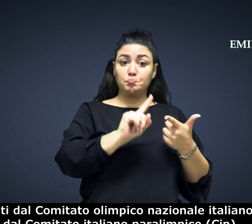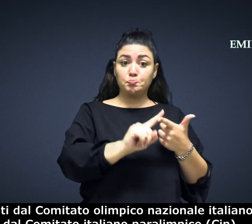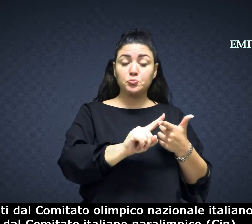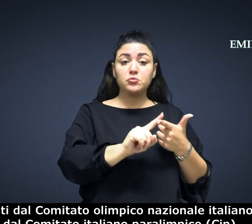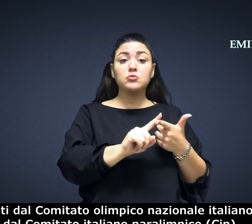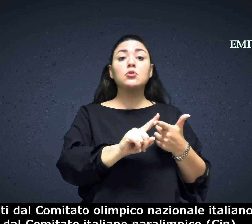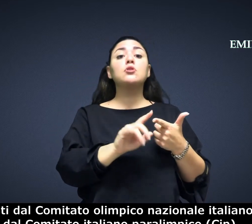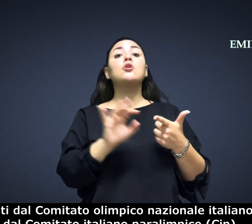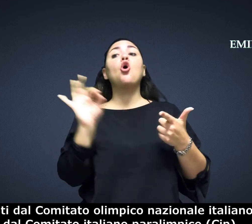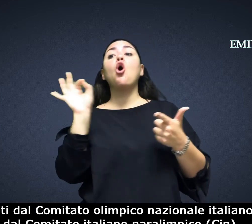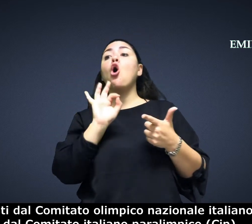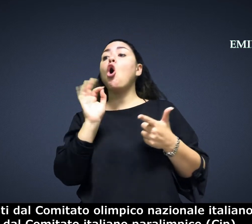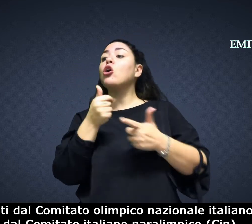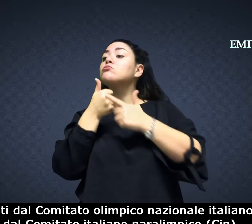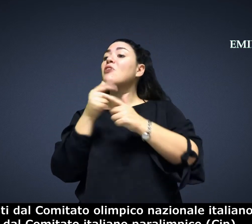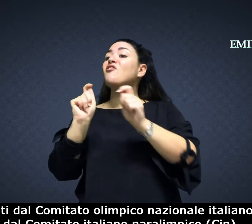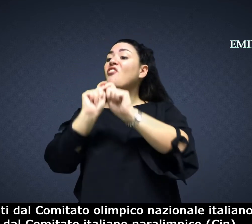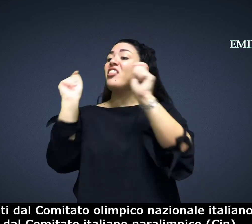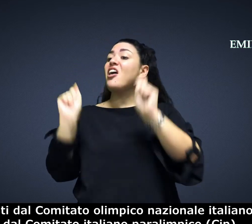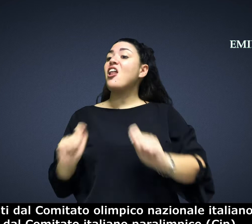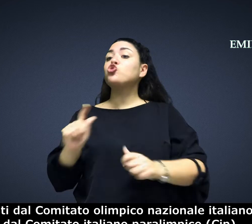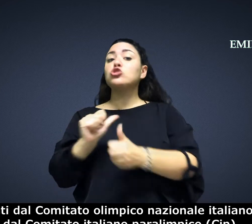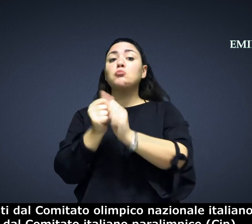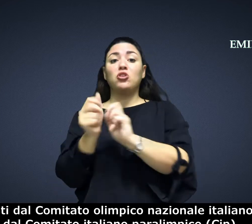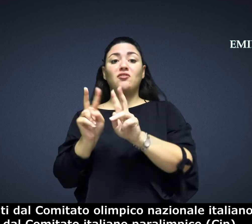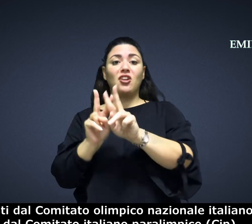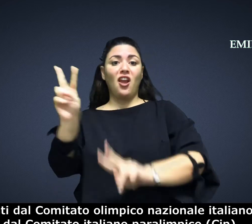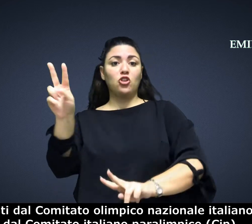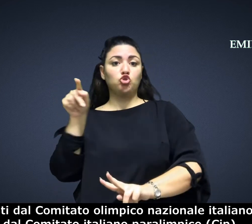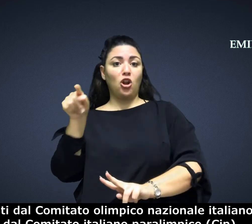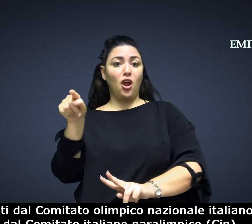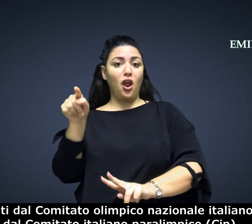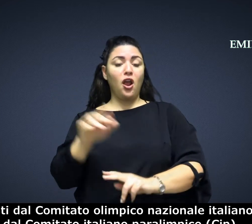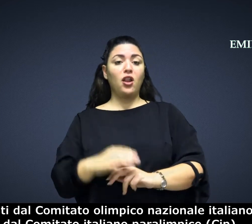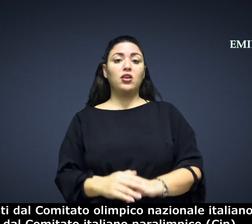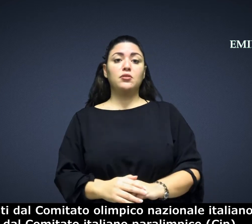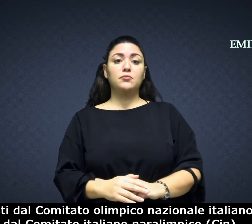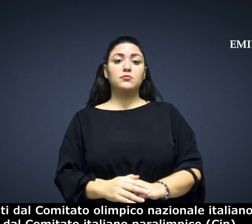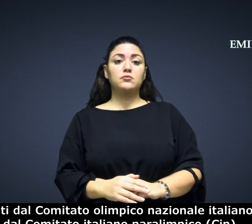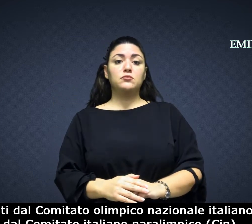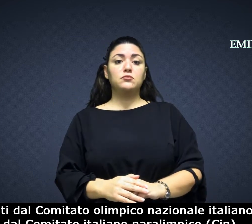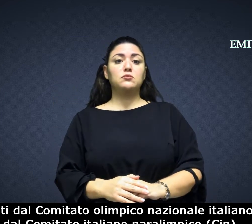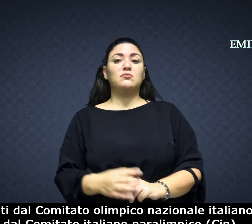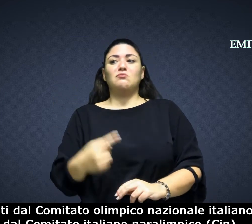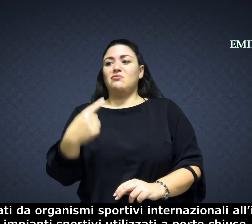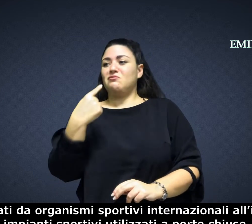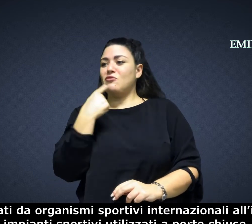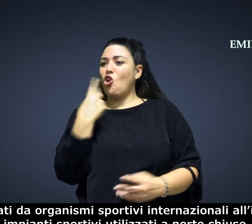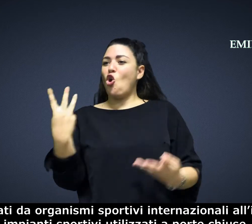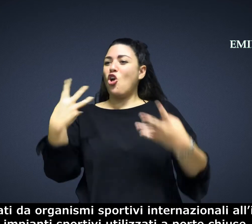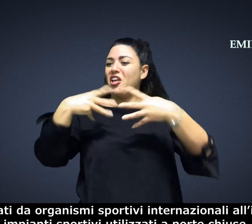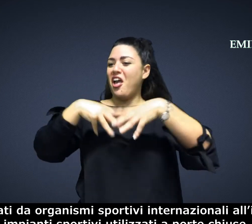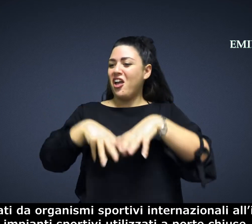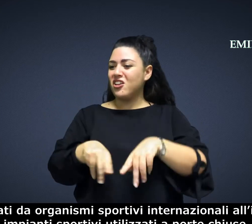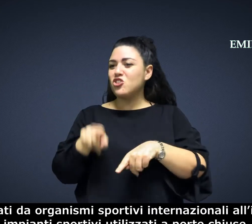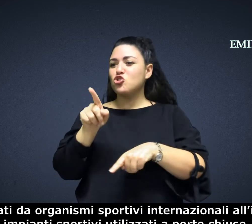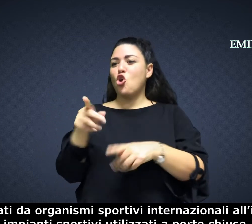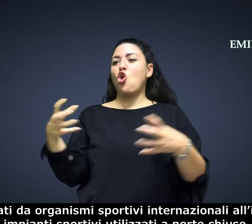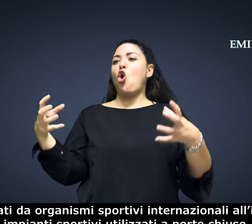rispettive federazioni sportive nazionali, ovvero organizzati da organismi sportivi internazionali all'interno di impianti sportivi utilizzati